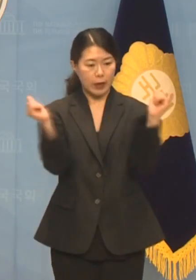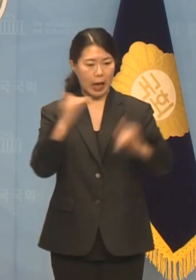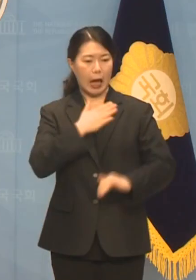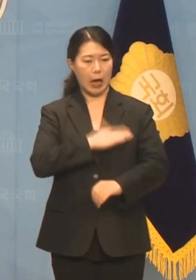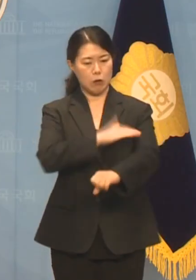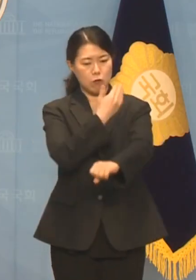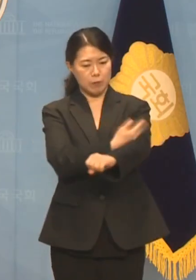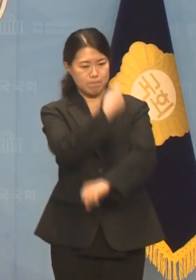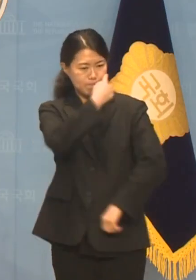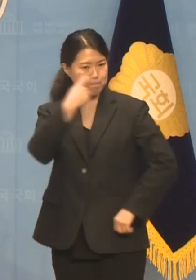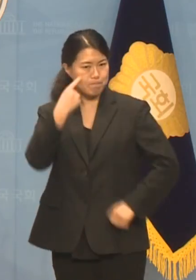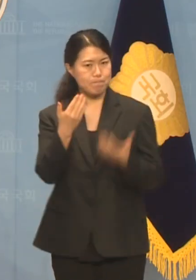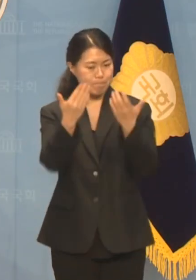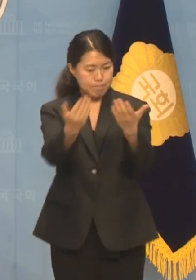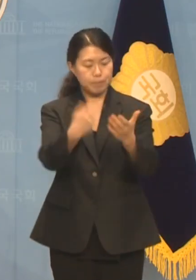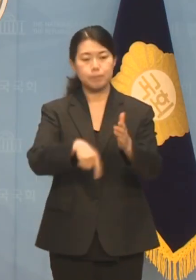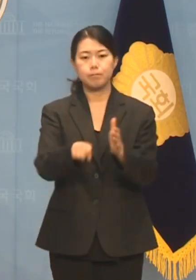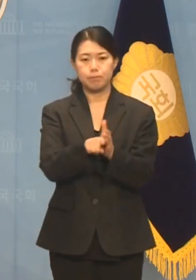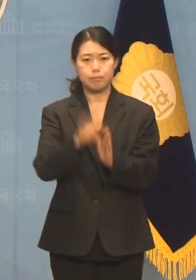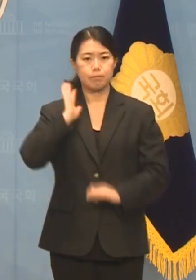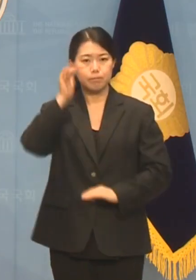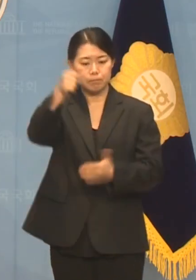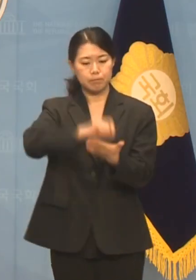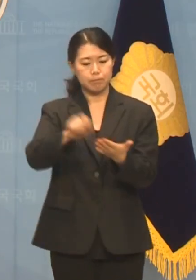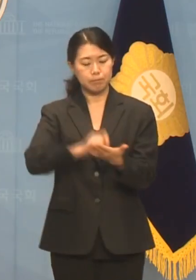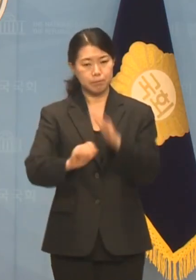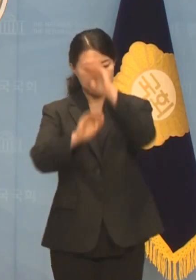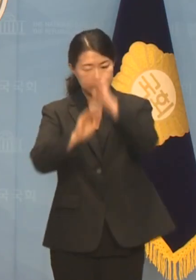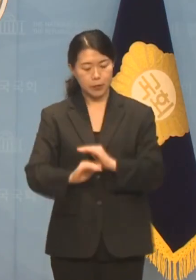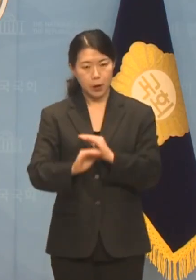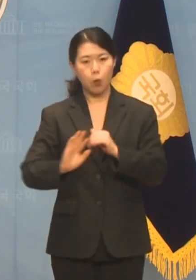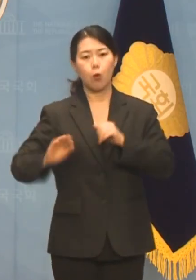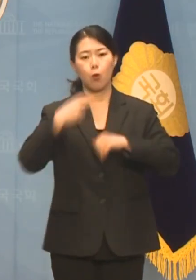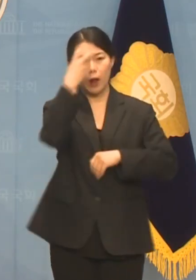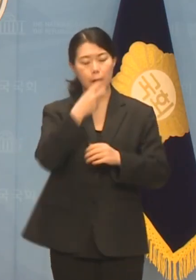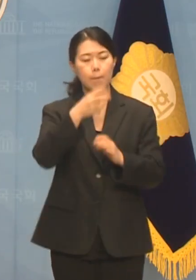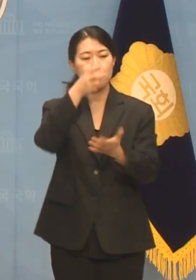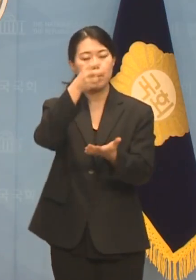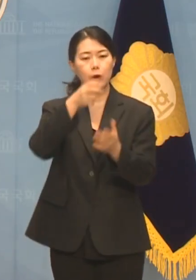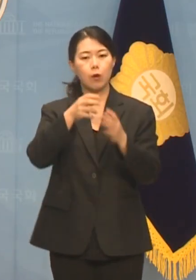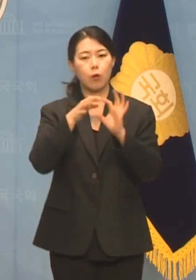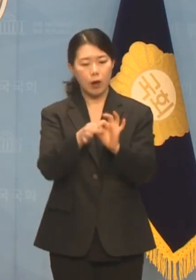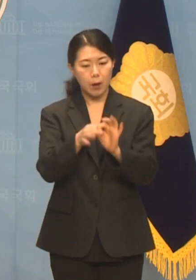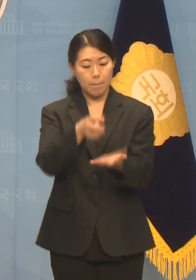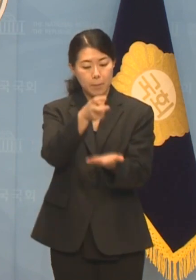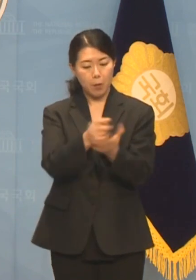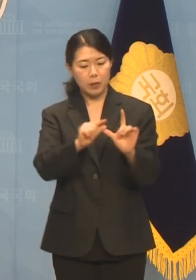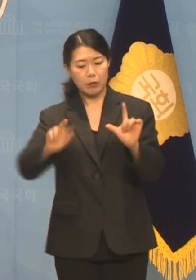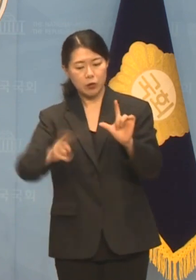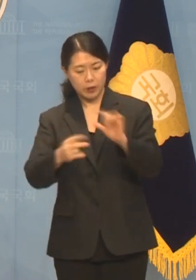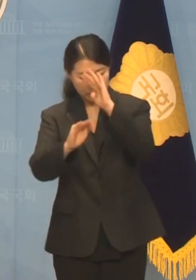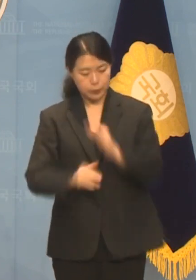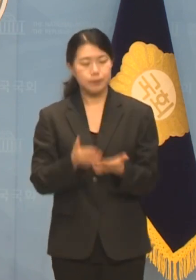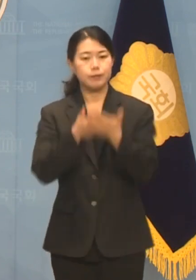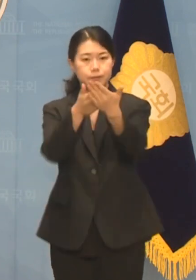권리를 보장하기 위해 대통령 기록물 관리에 관한 법률 일부 개정 법률안을